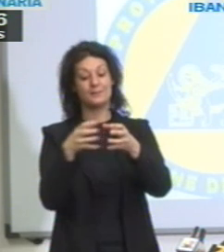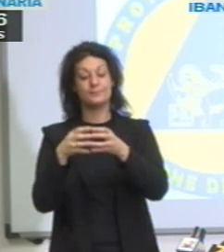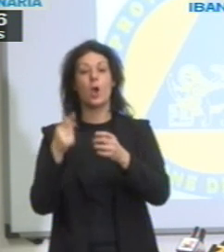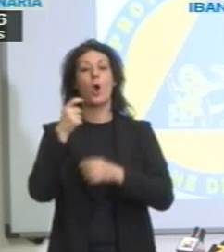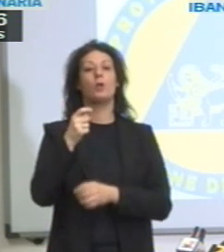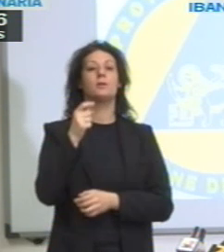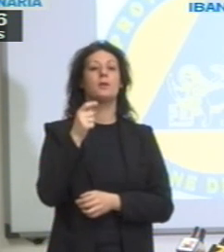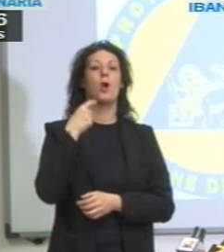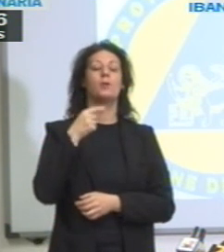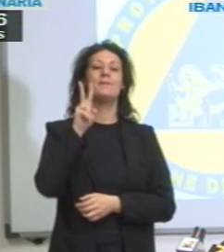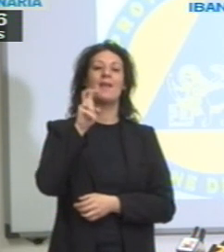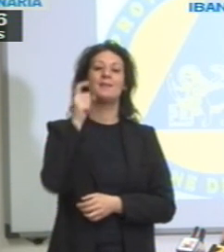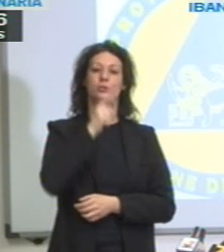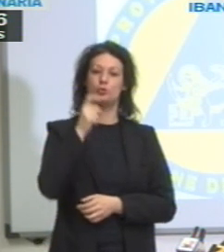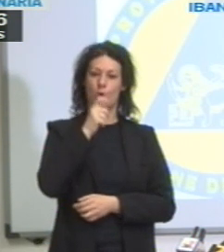in più facciamo,